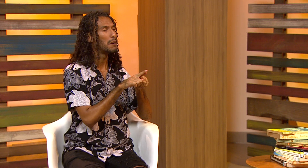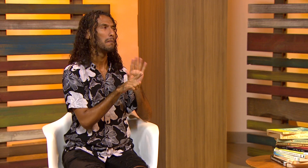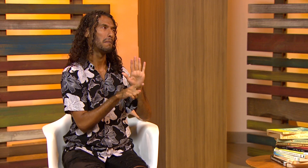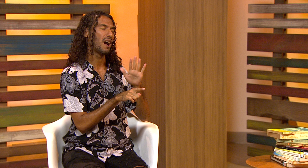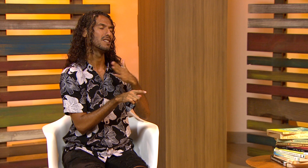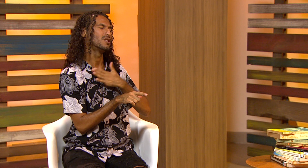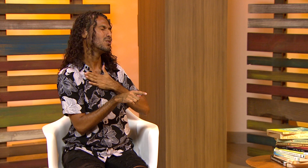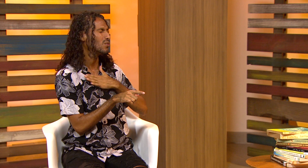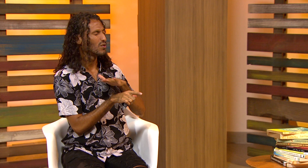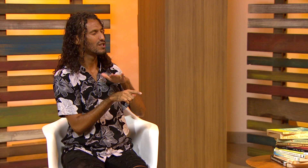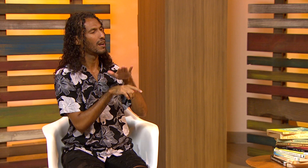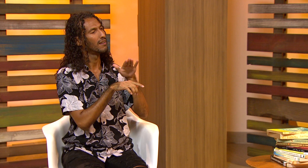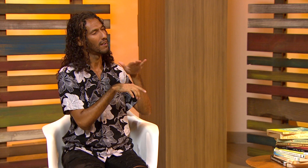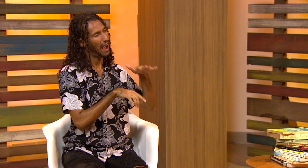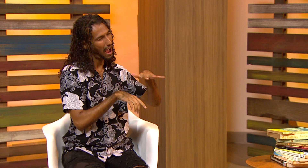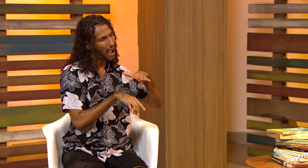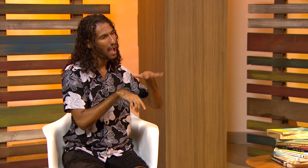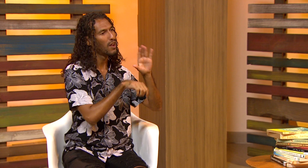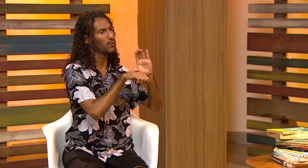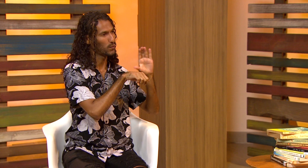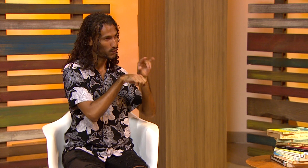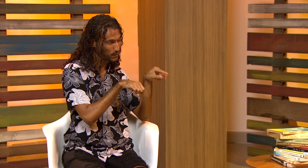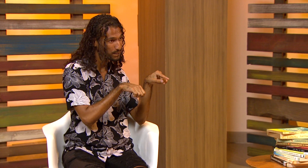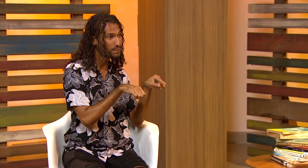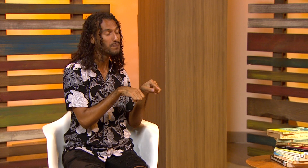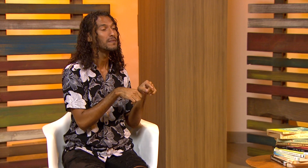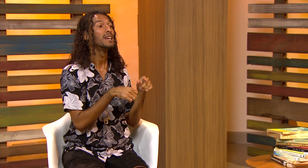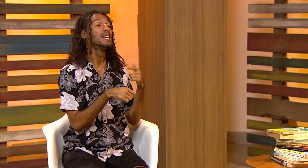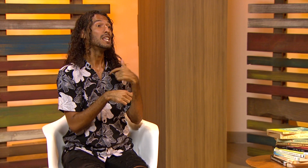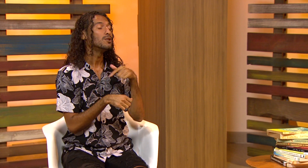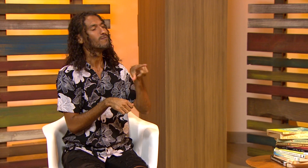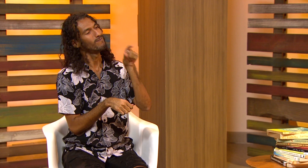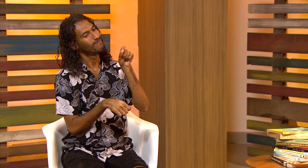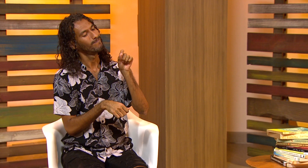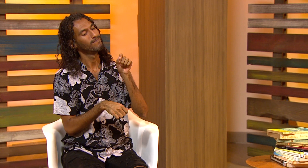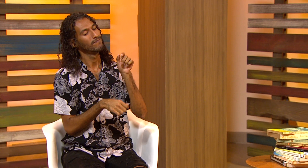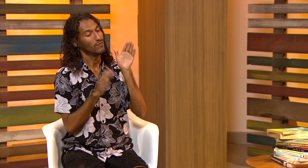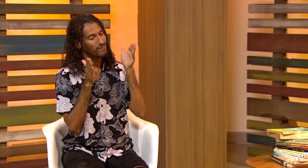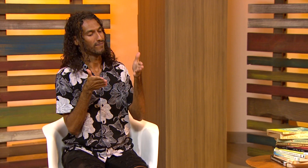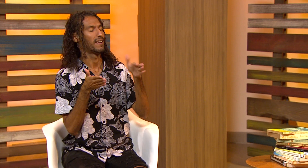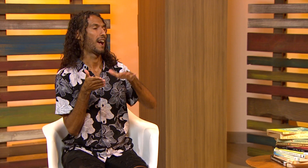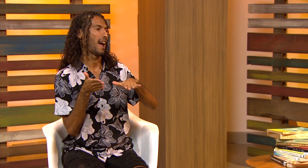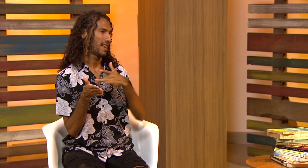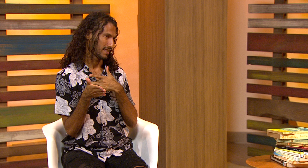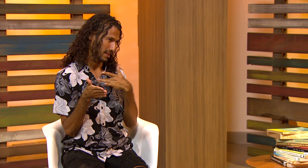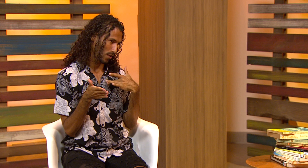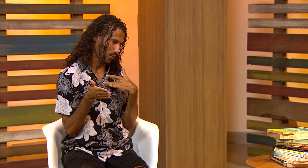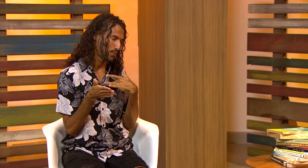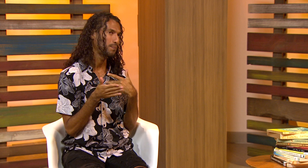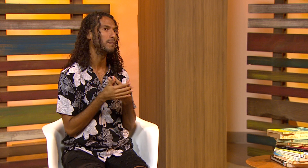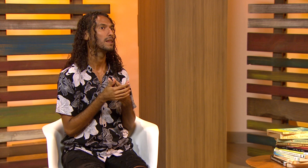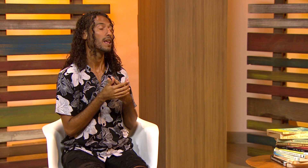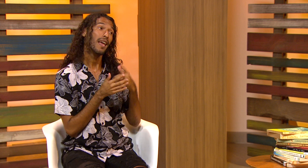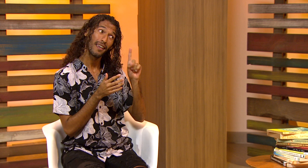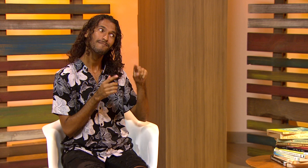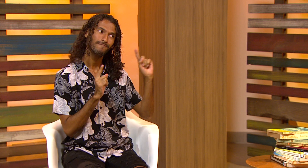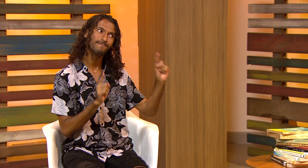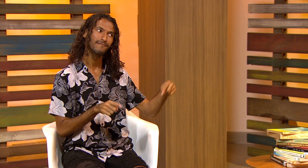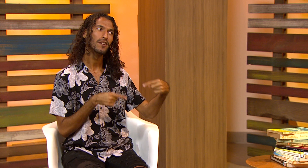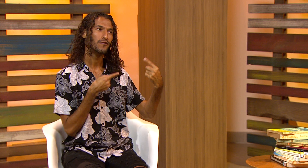à vontade nesse curso e percebi que a área da saúde me chamava mais atenção. Isso foi um desafio para mim. Nesse